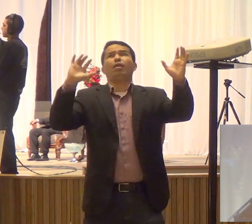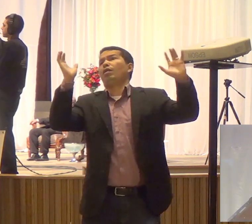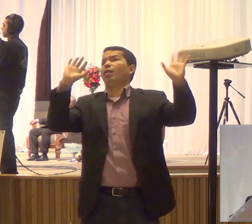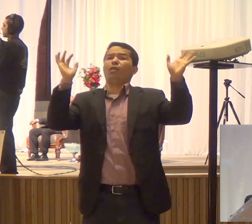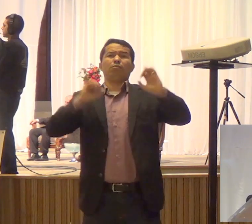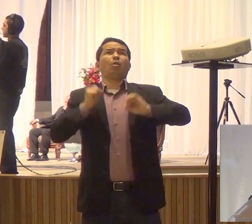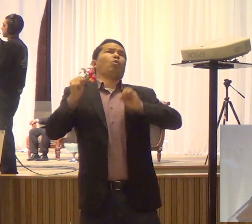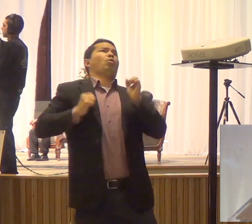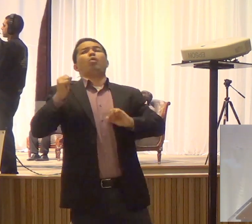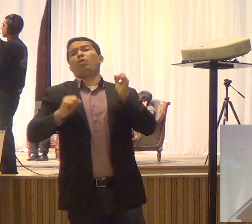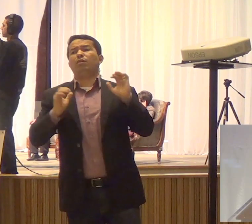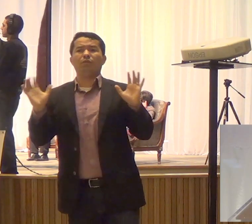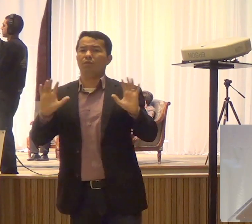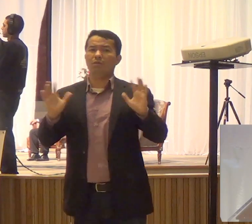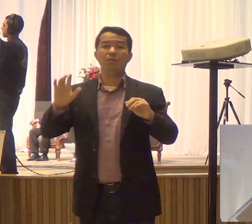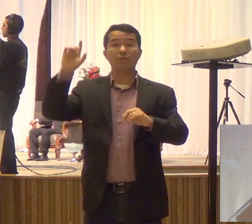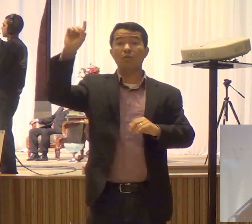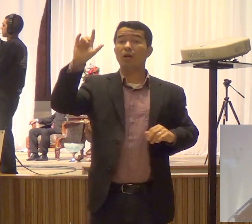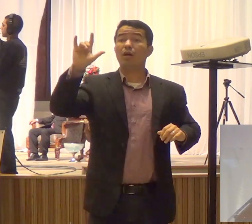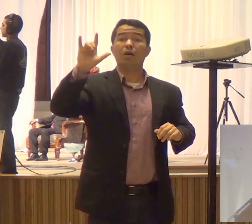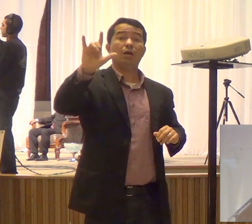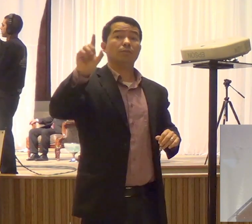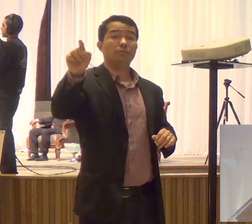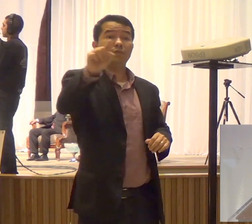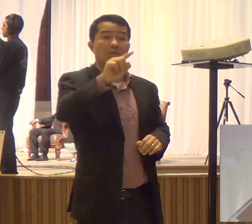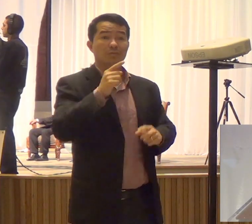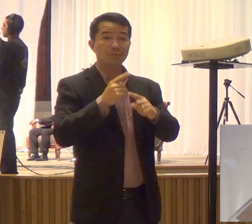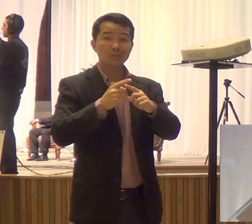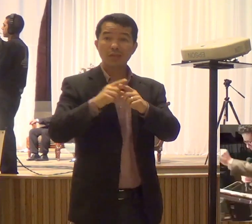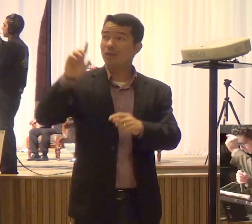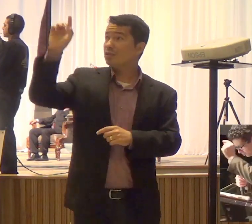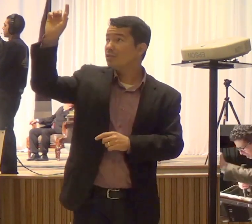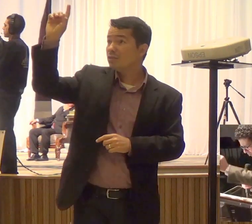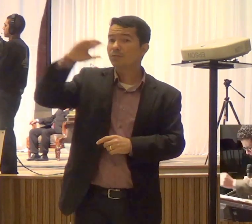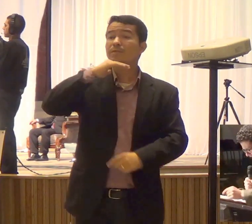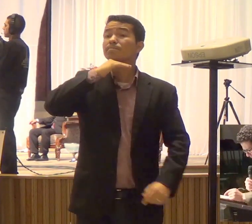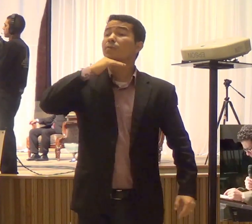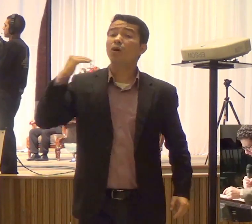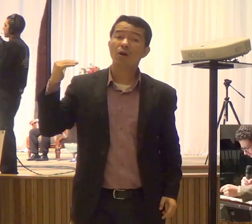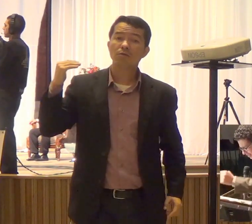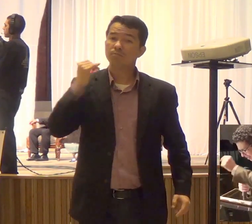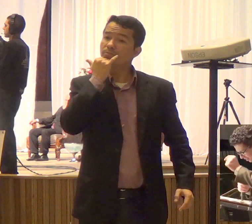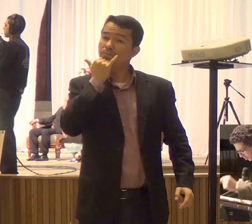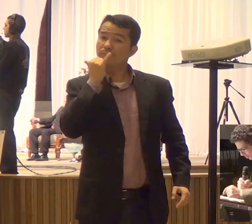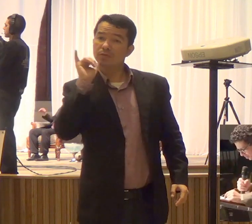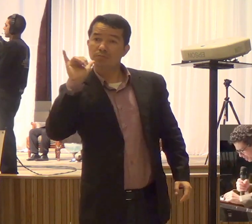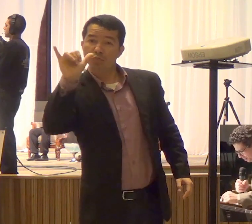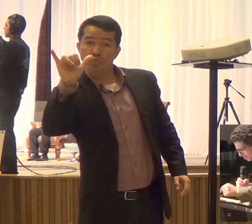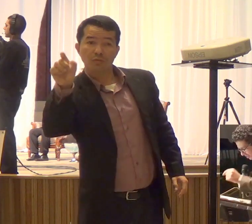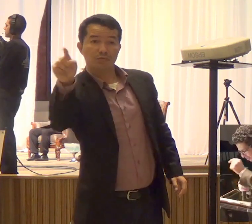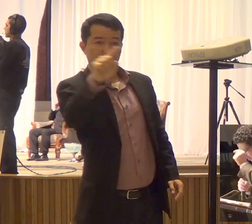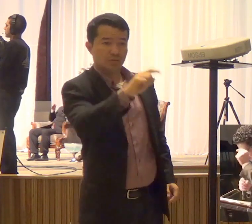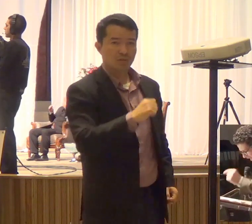O Senhor te ama. Aquele que morreu na cruz para perdoar os teus pecados e os meus pecados está aqui